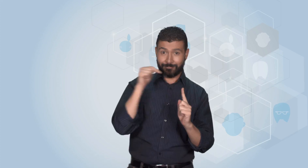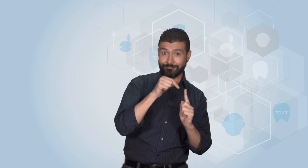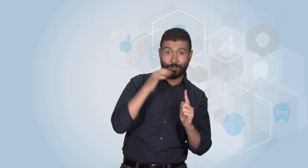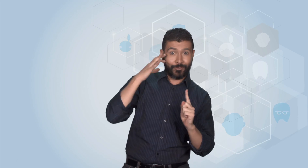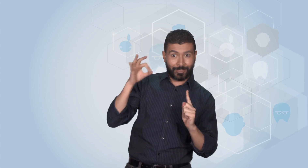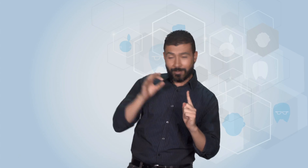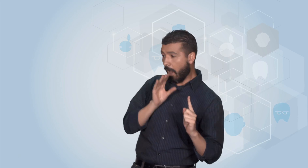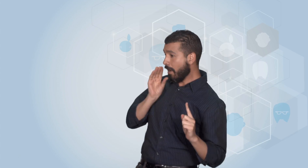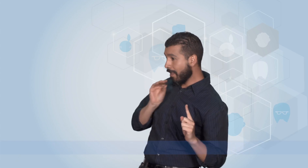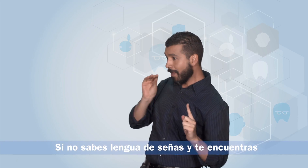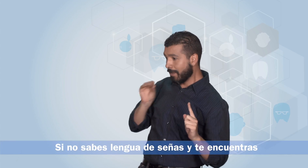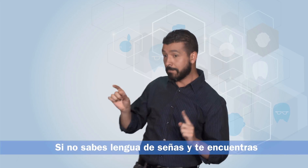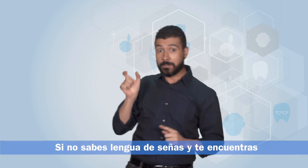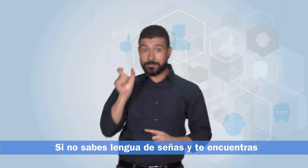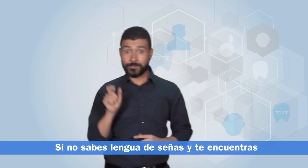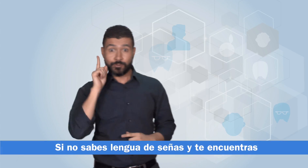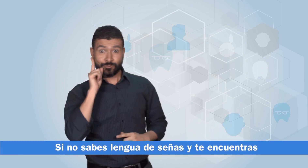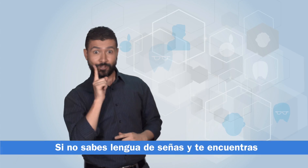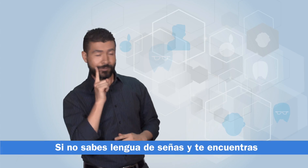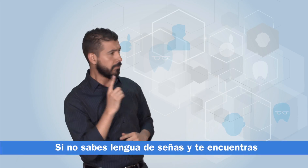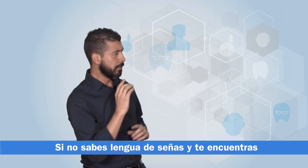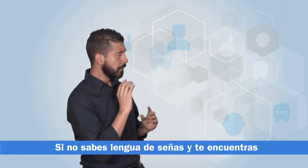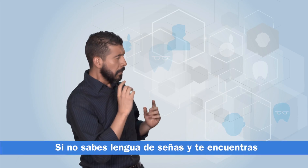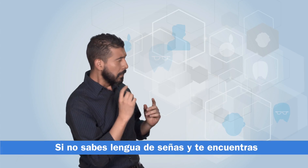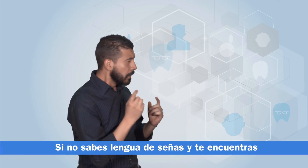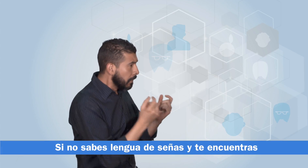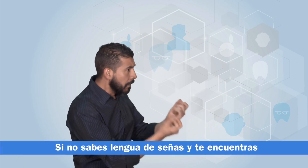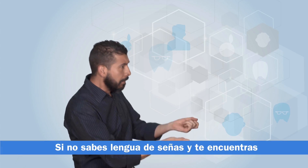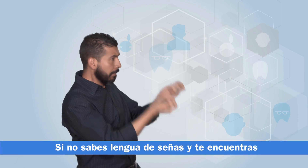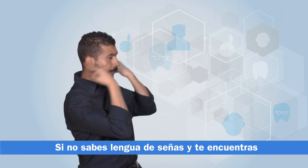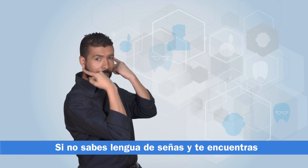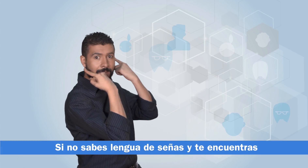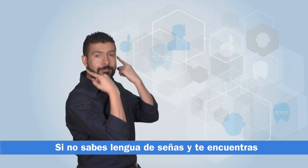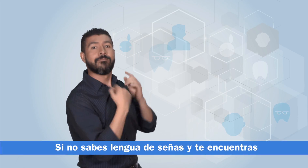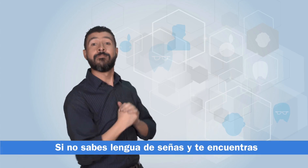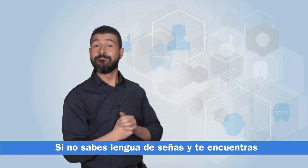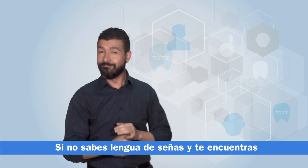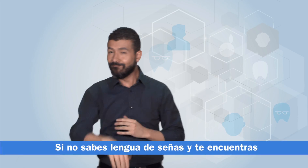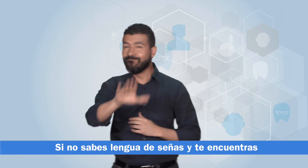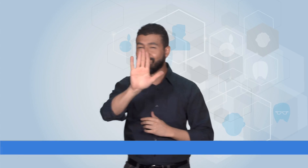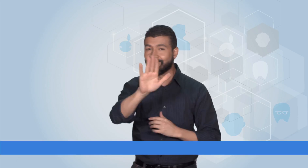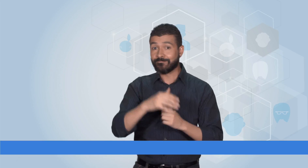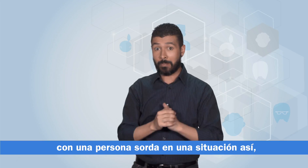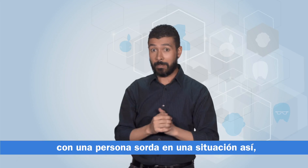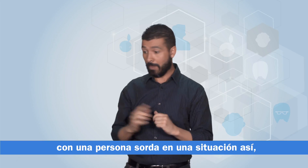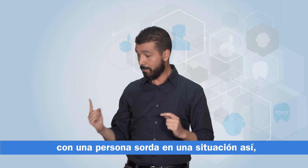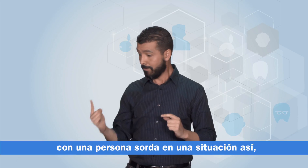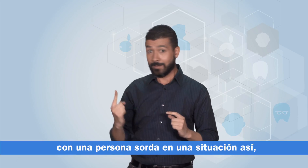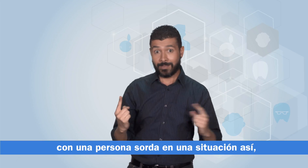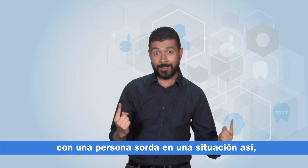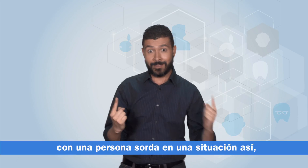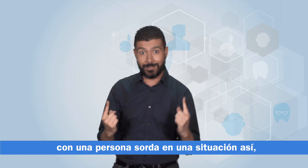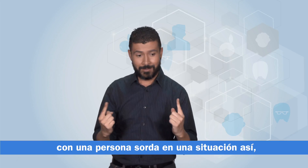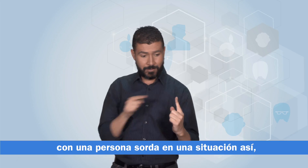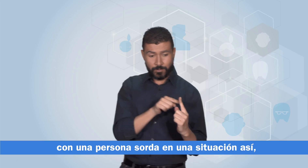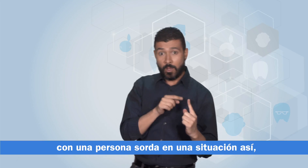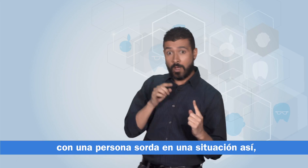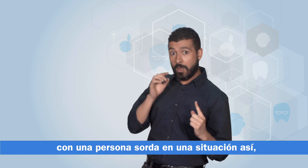Si no sabes lengua de señas y te encuentras con una persona sorda en una situación así, ten en cuenta que no